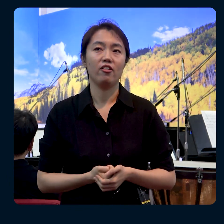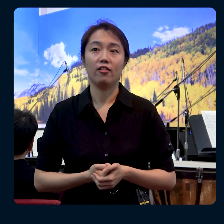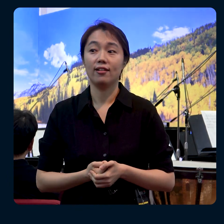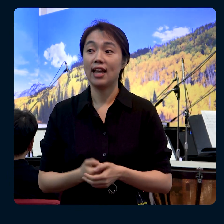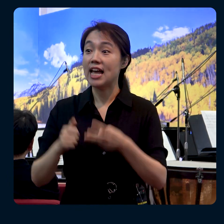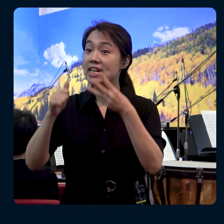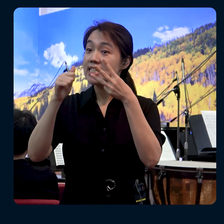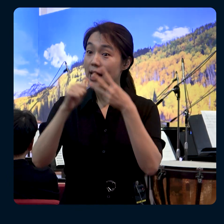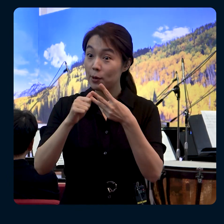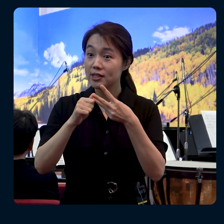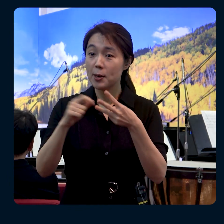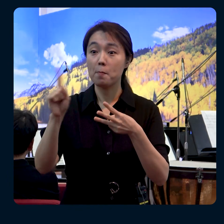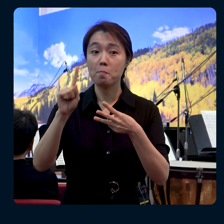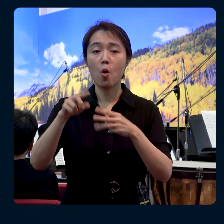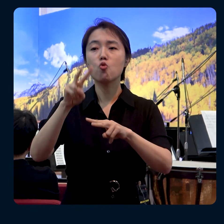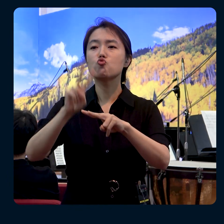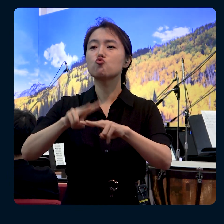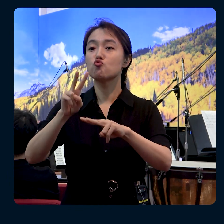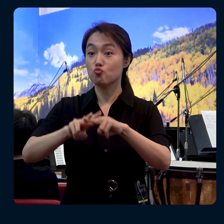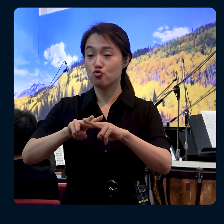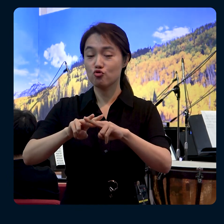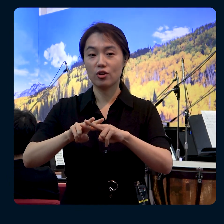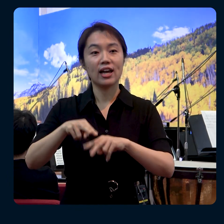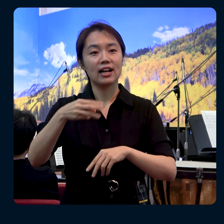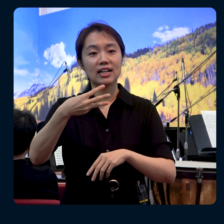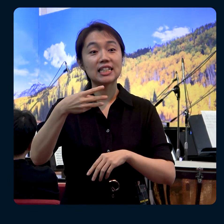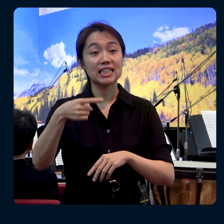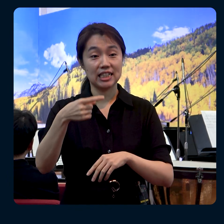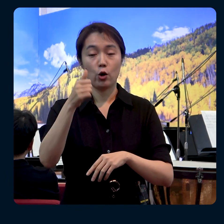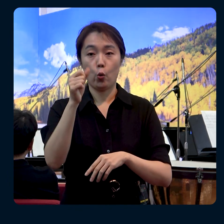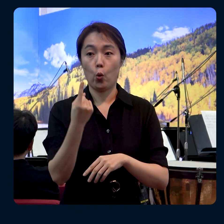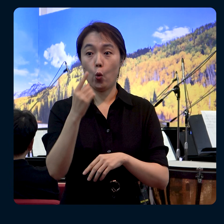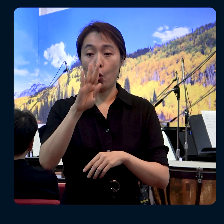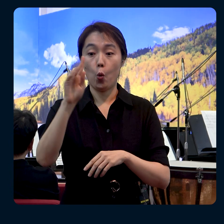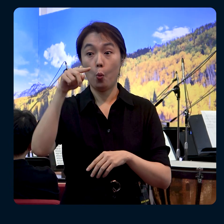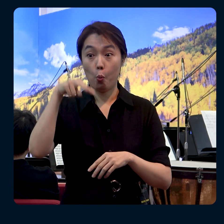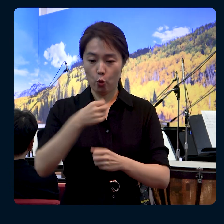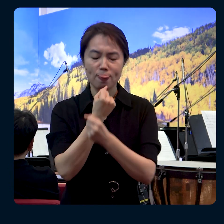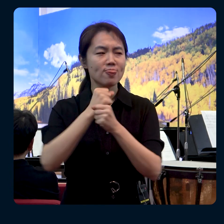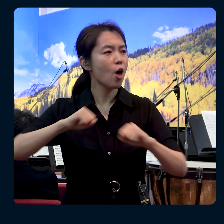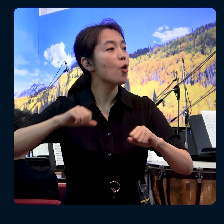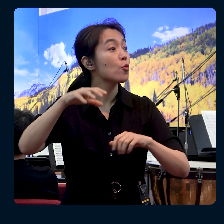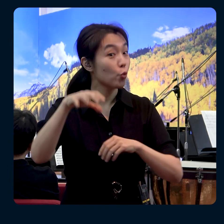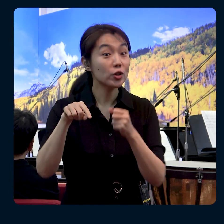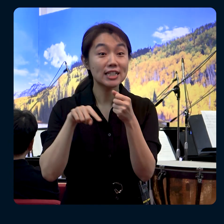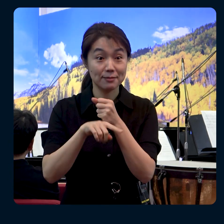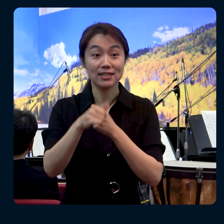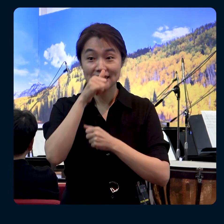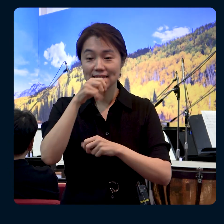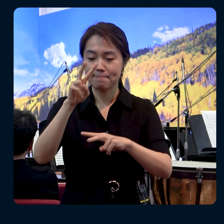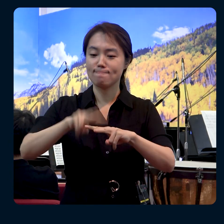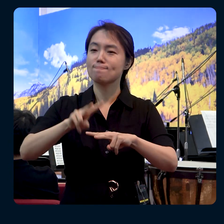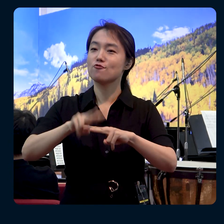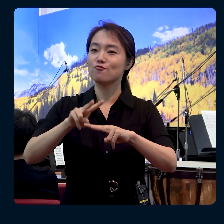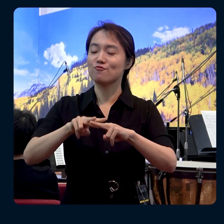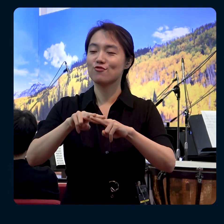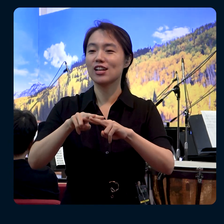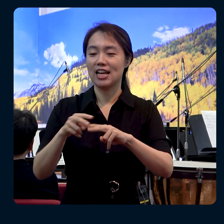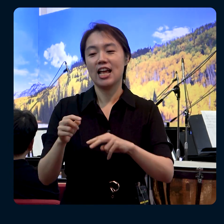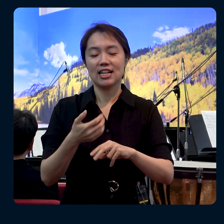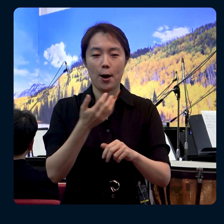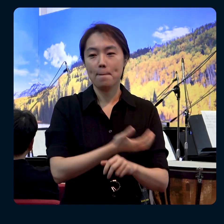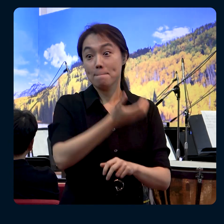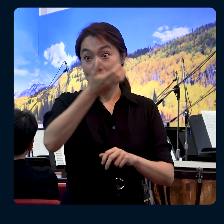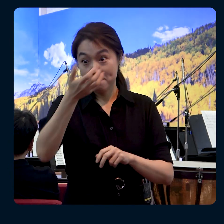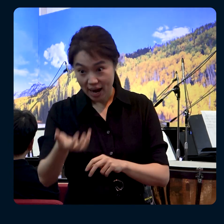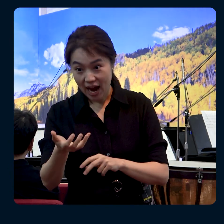번째로 르호봇, 즉 넓은 장소라고 하는 그곳에 왔고요. 더 이상 이제 그랄 목자들이 와서 시비를